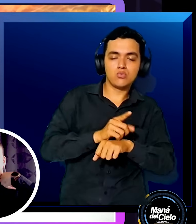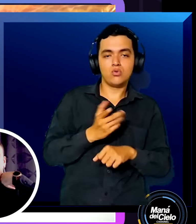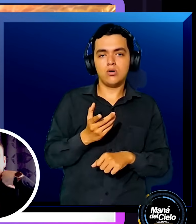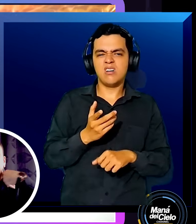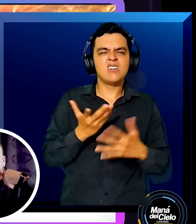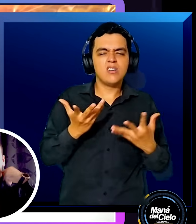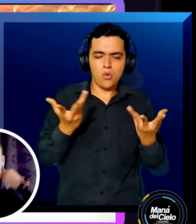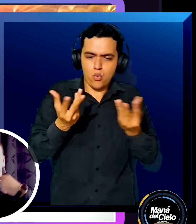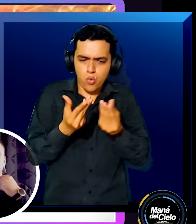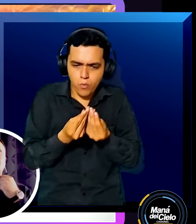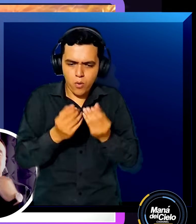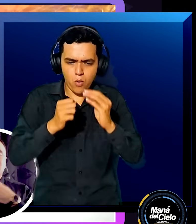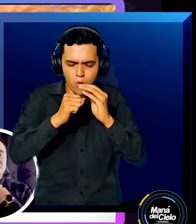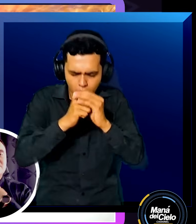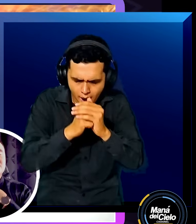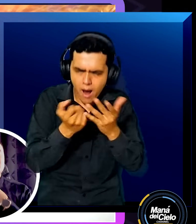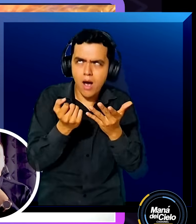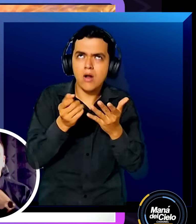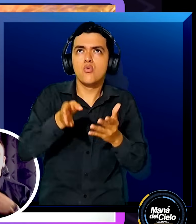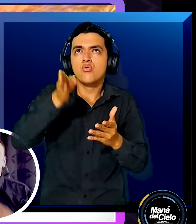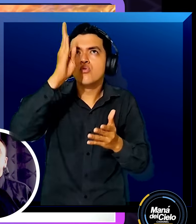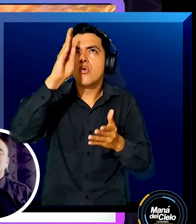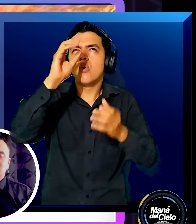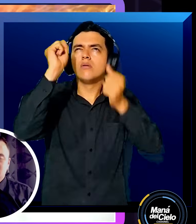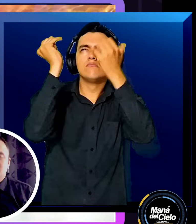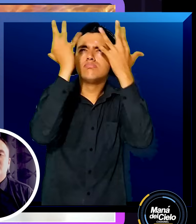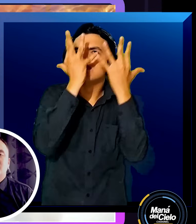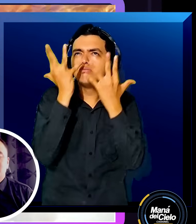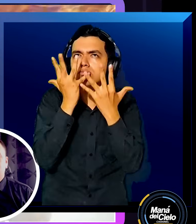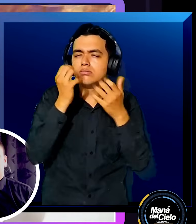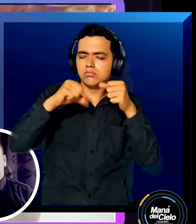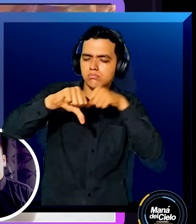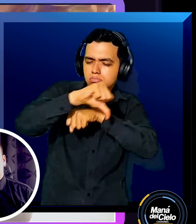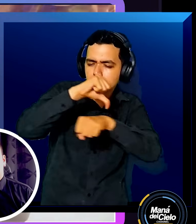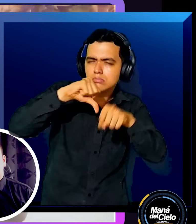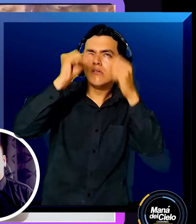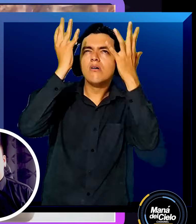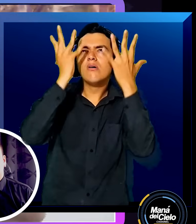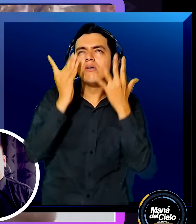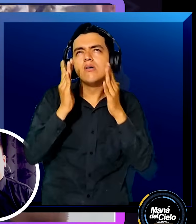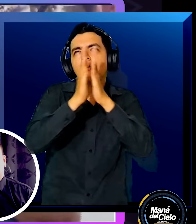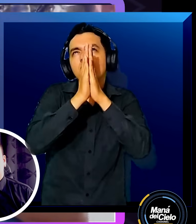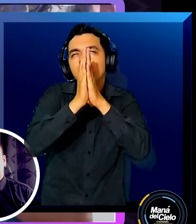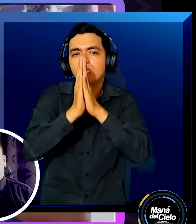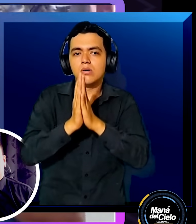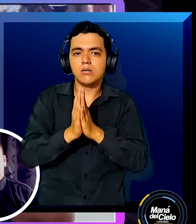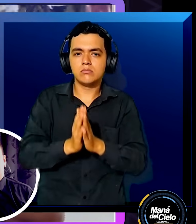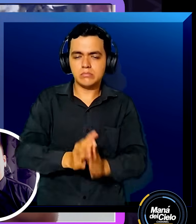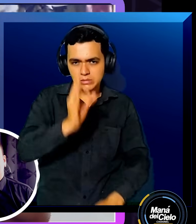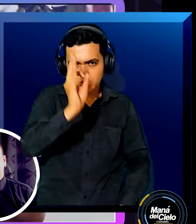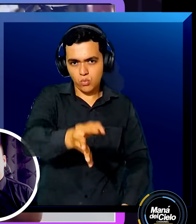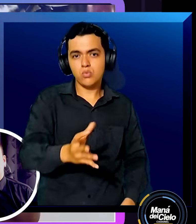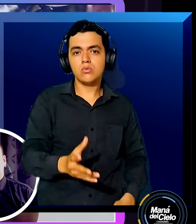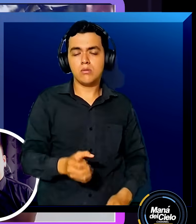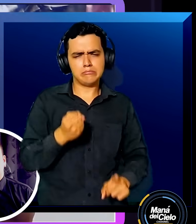en el corazón de ellas, y dijo, la verdad a la mies es mucha, los obreros pocos. Rogar.